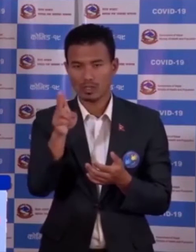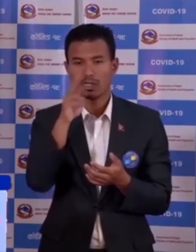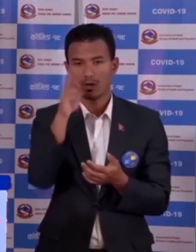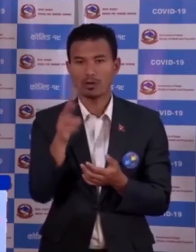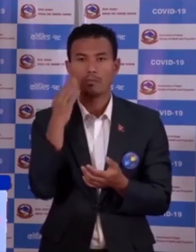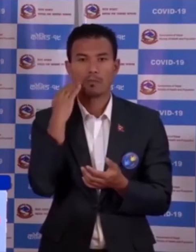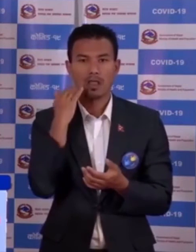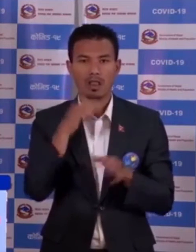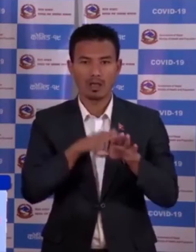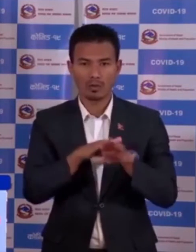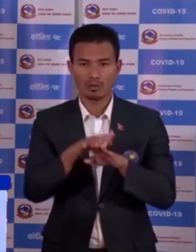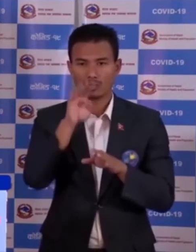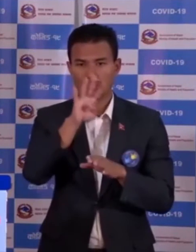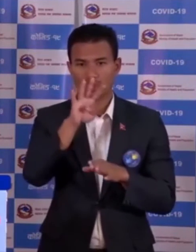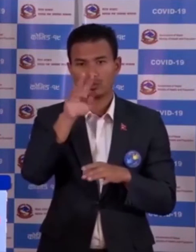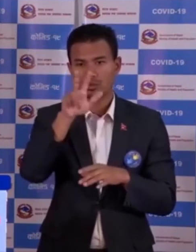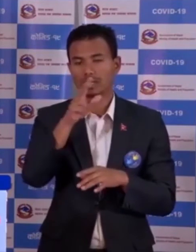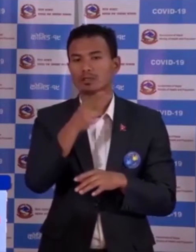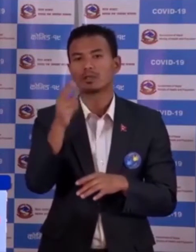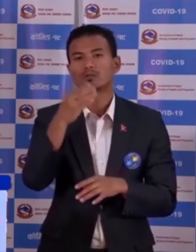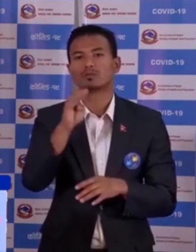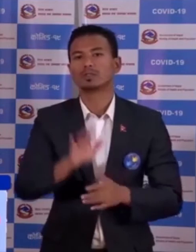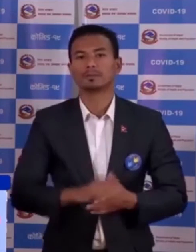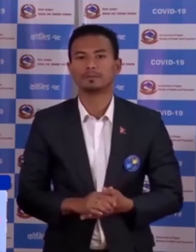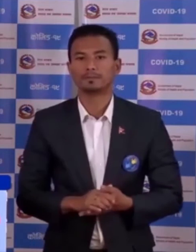र महिलाहरू 48 जना हुनुहुन्छ।